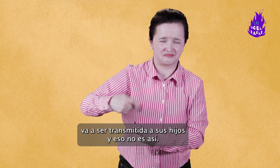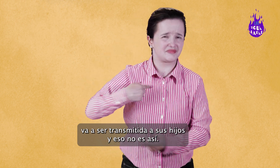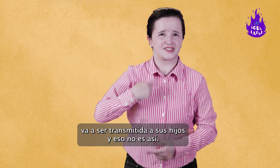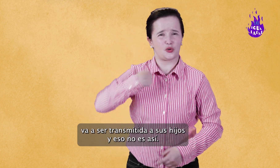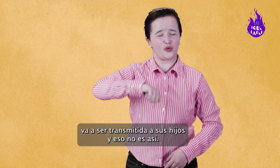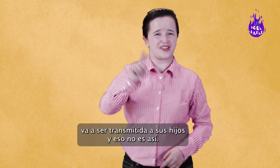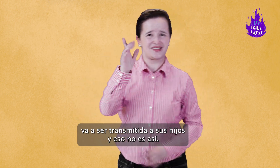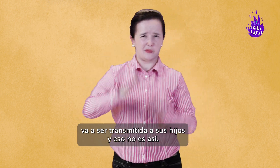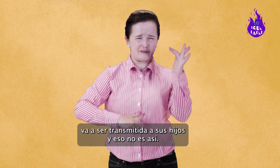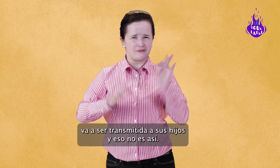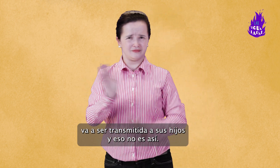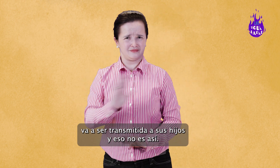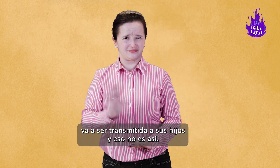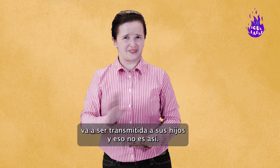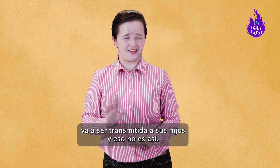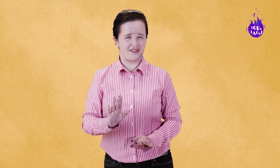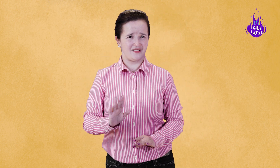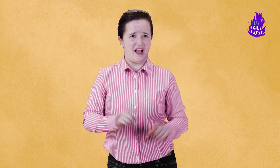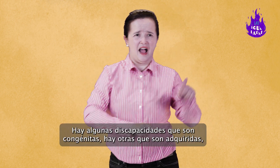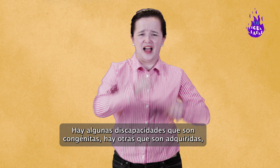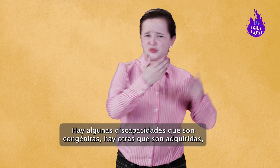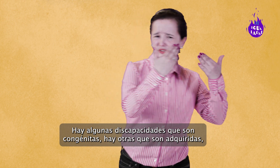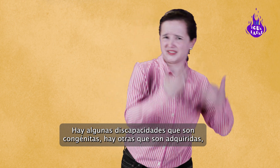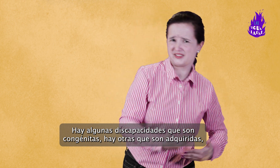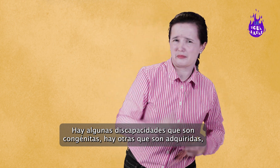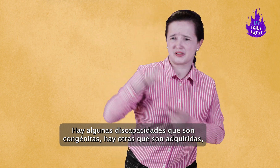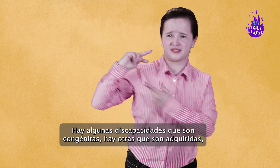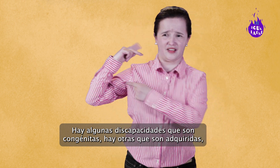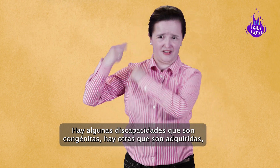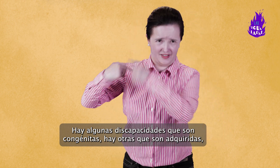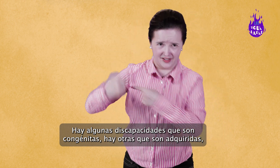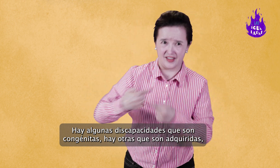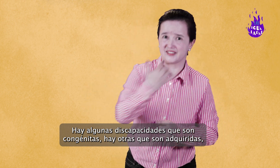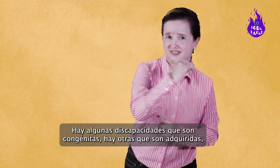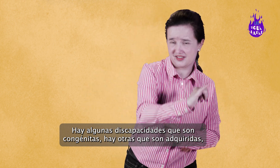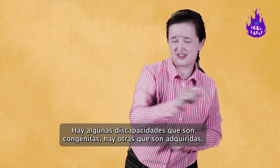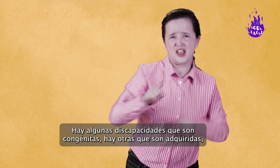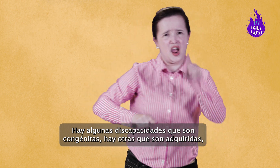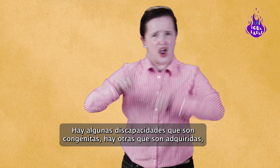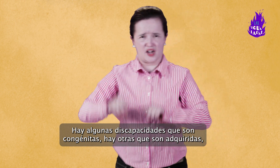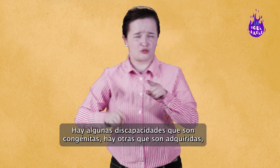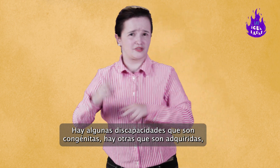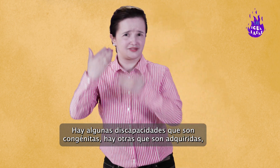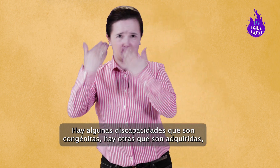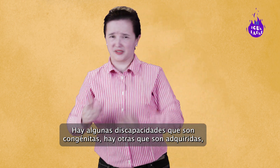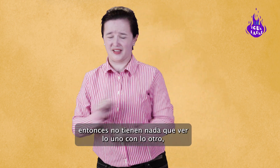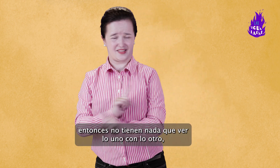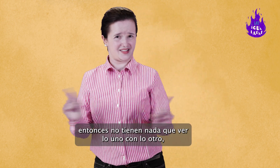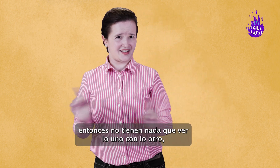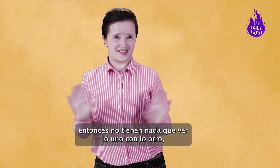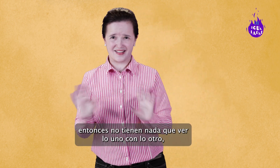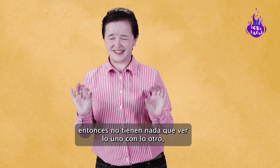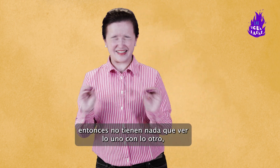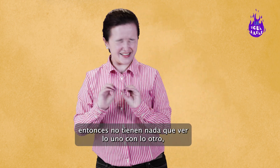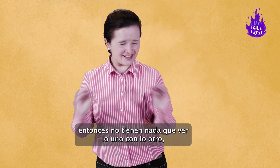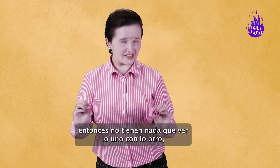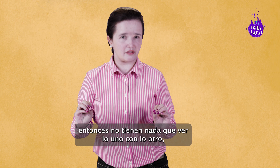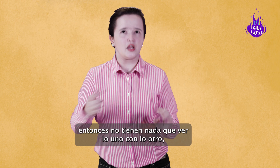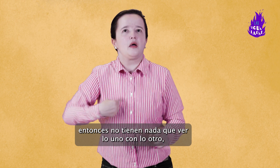transmitida a sus hijos y eso no es así. Hay algunas discapacidades que son congénitas, hay otras que son adquiridas, entonces no tienen nada que ver lo